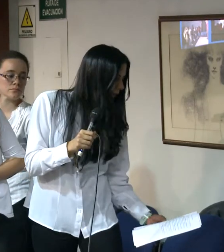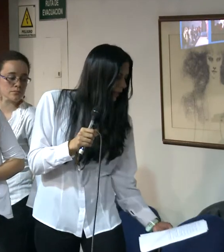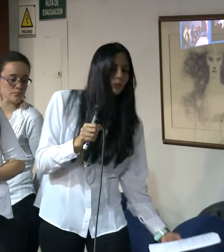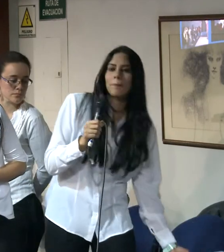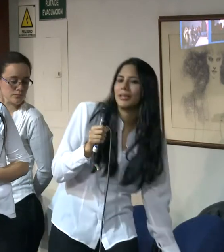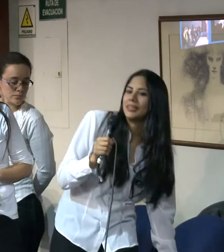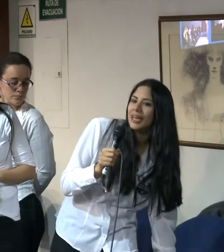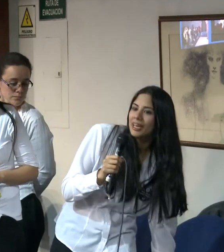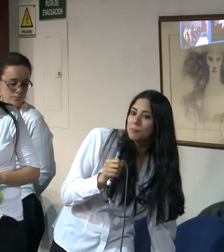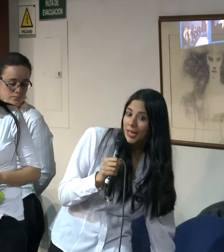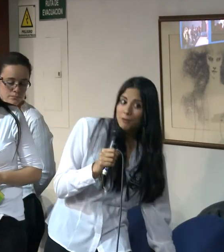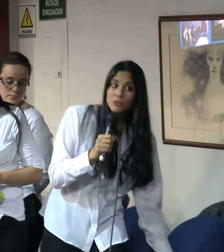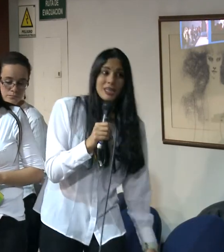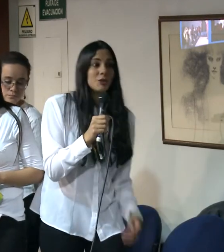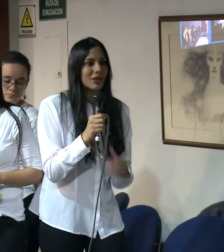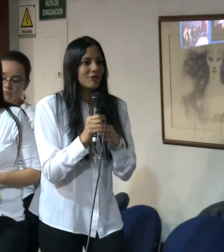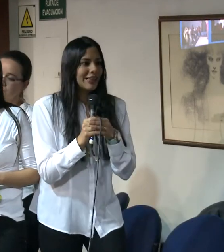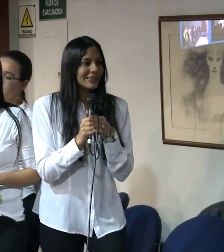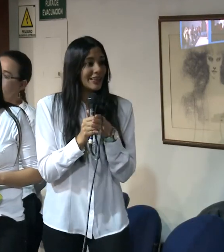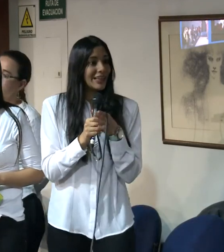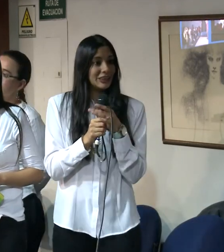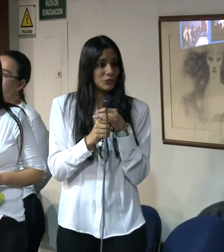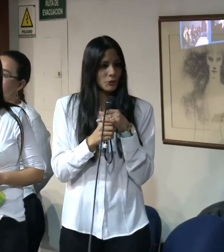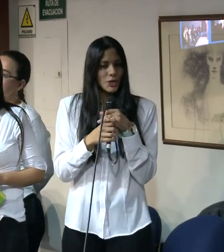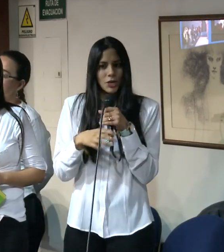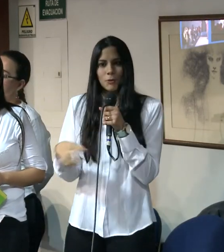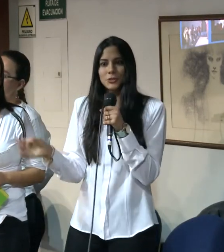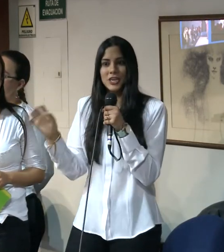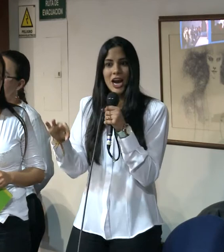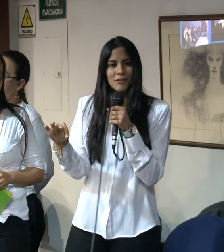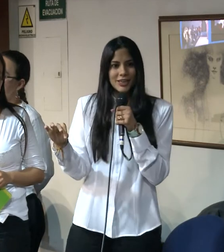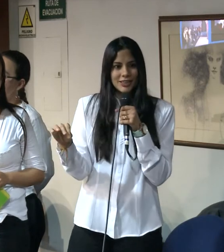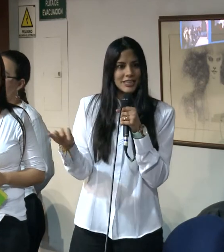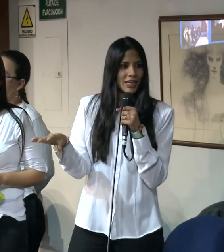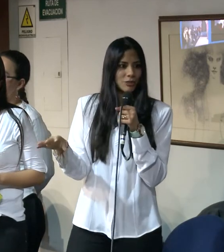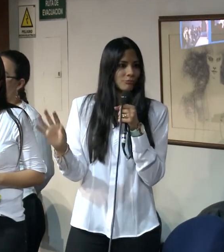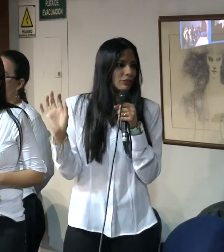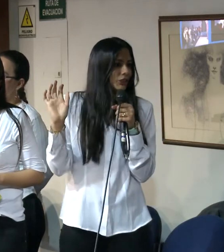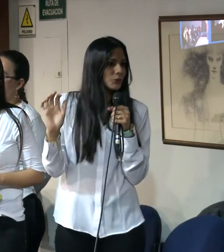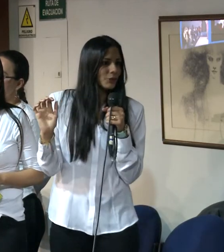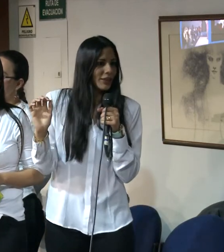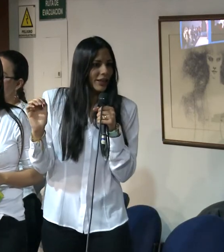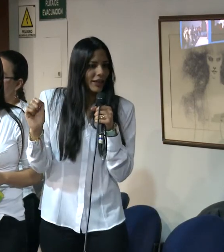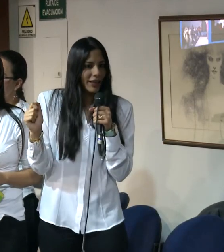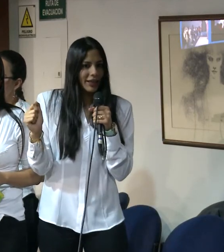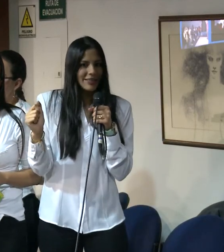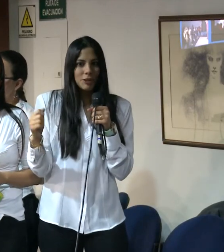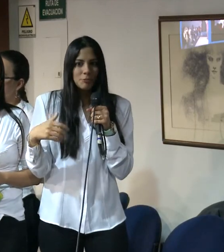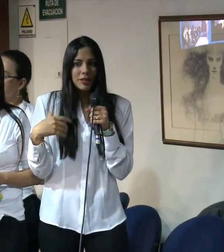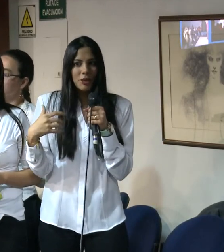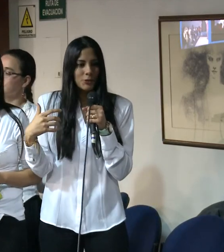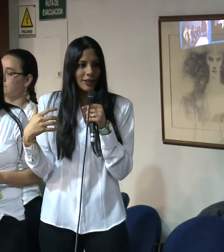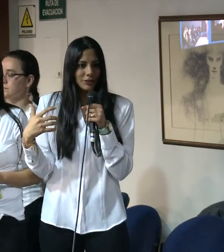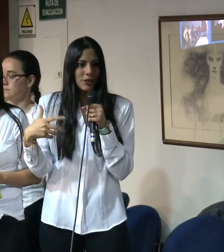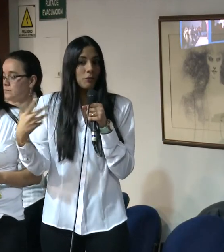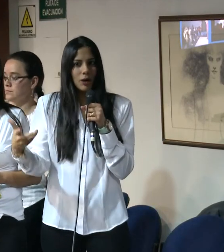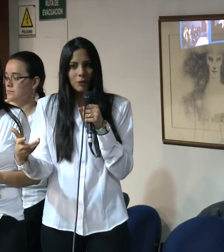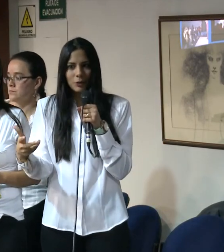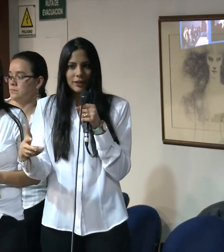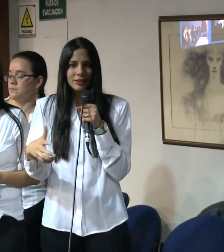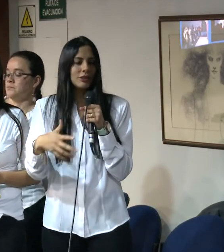tomaban en cuenta los aprendizajes previos y los referentes del niño. Cuando llegaba allá un niño, ya los